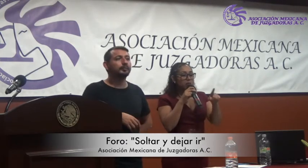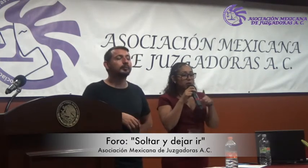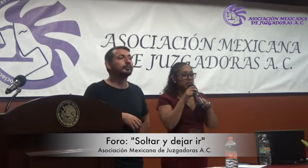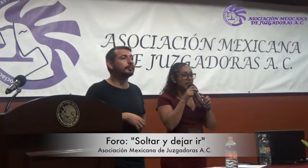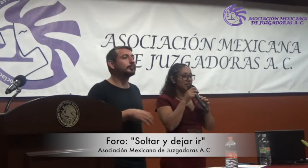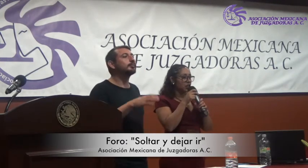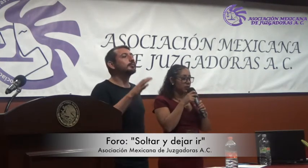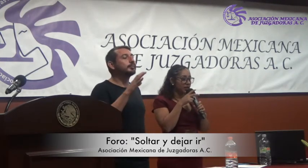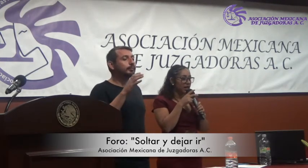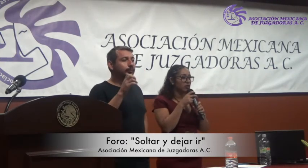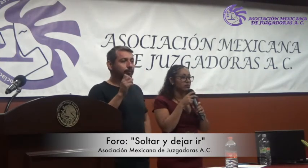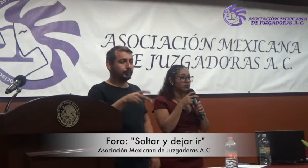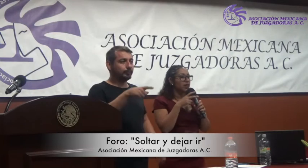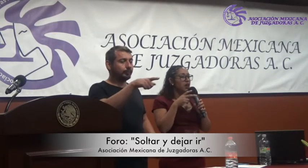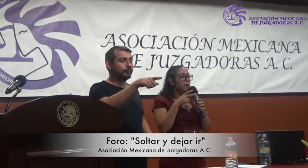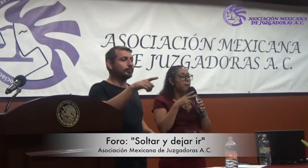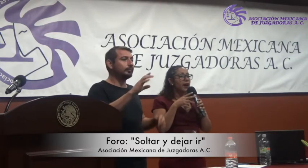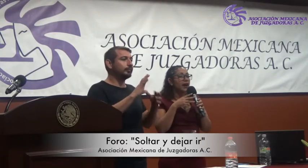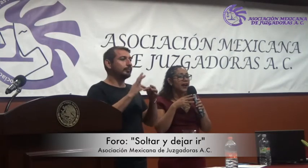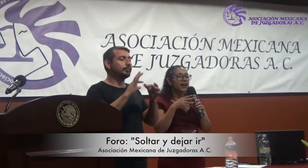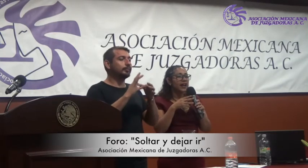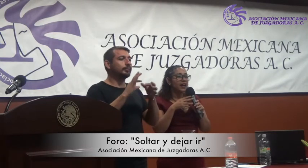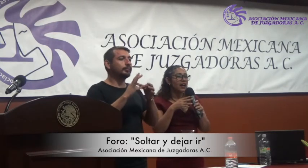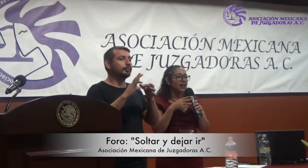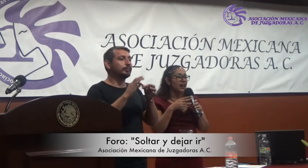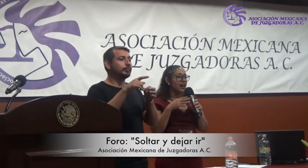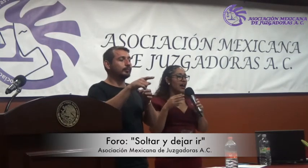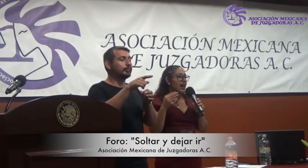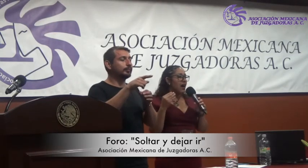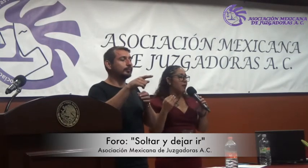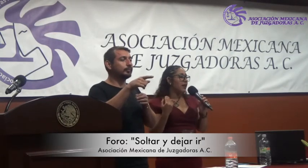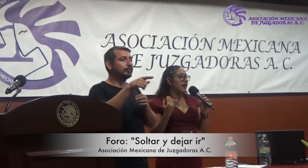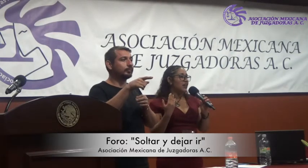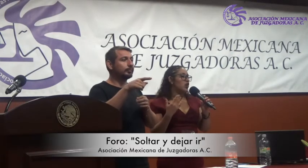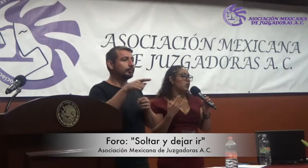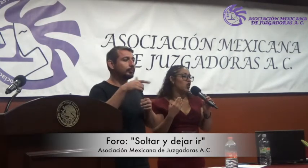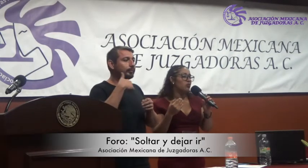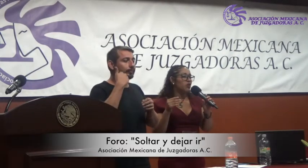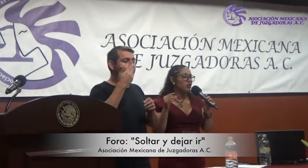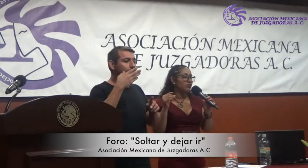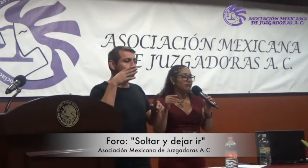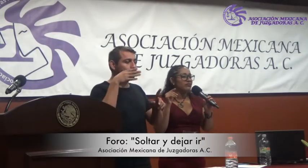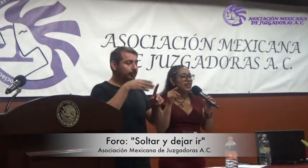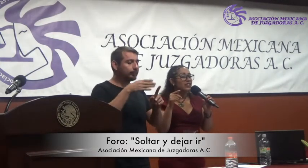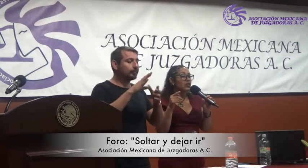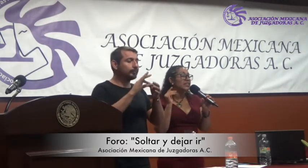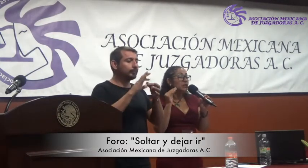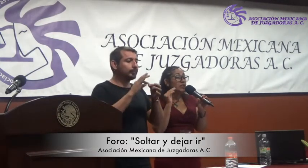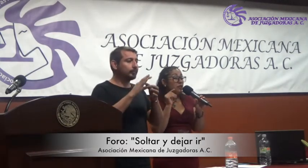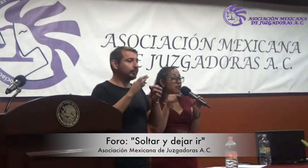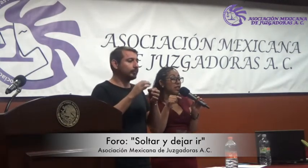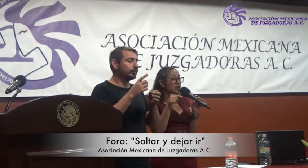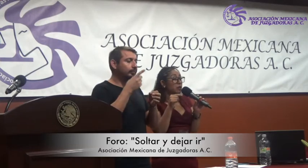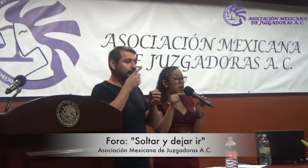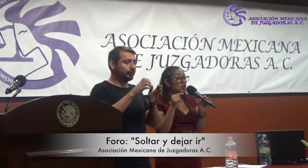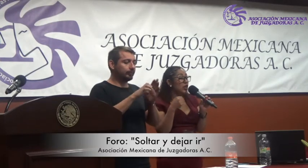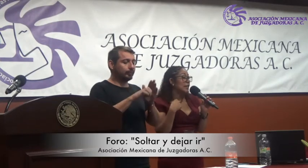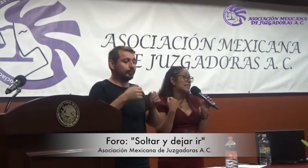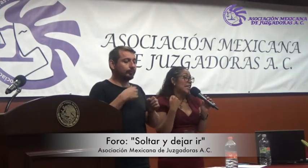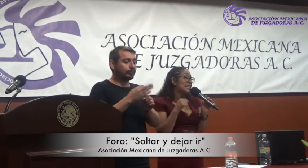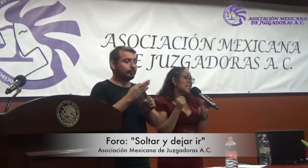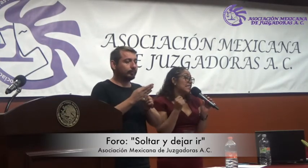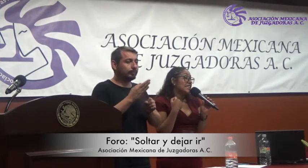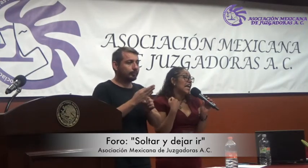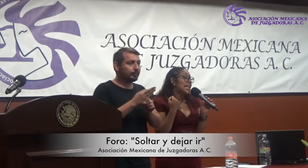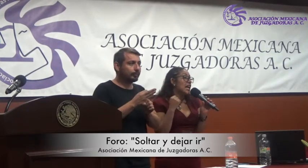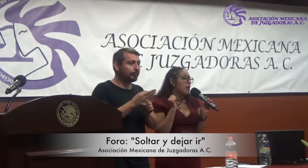Pues quiero aprovechar este comentario para hablar como de eso. Estamos hablando en este momento de